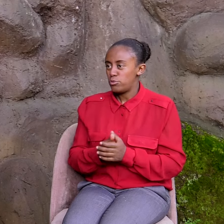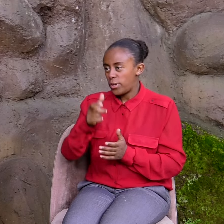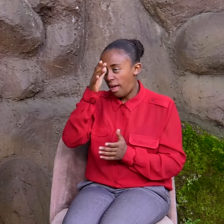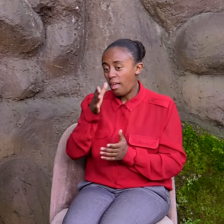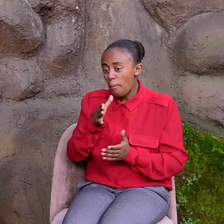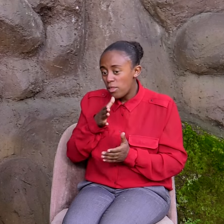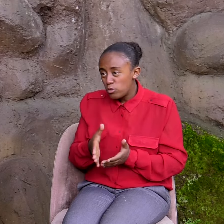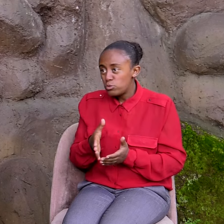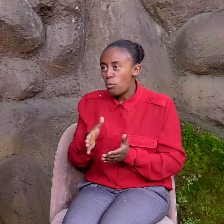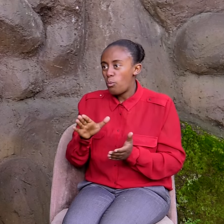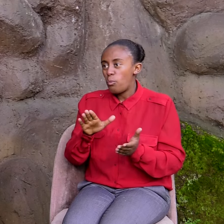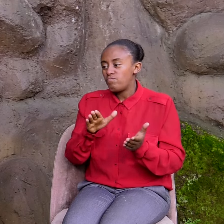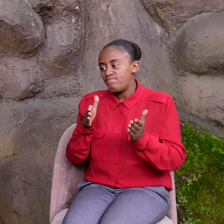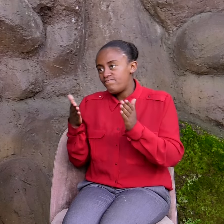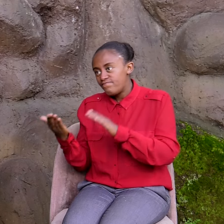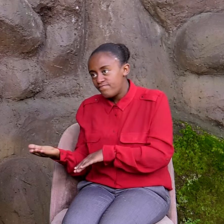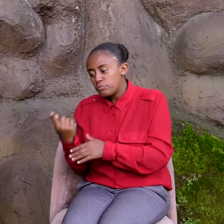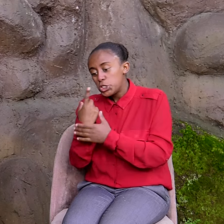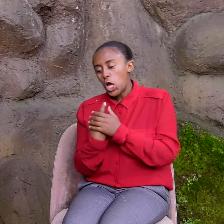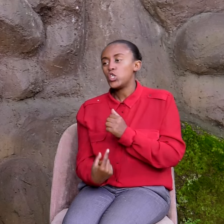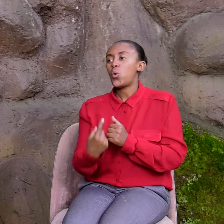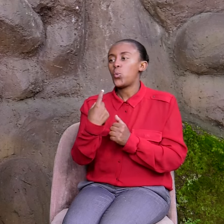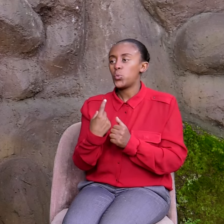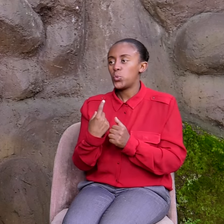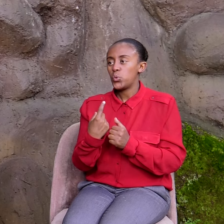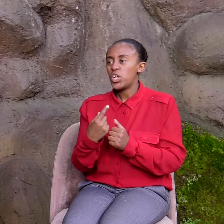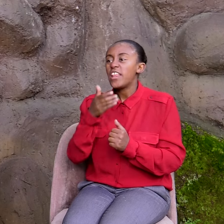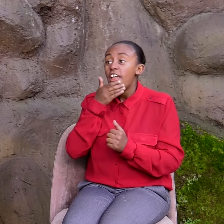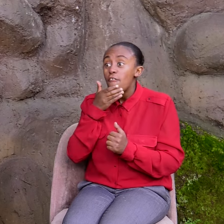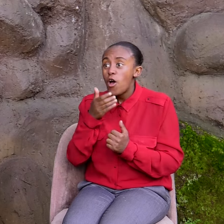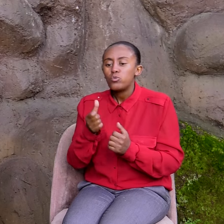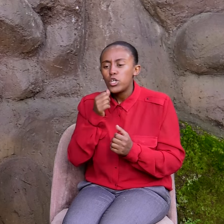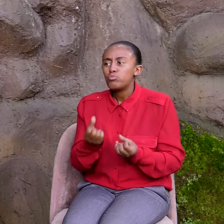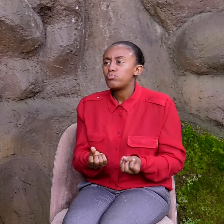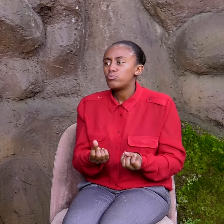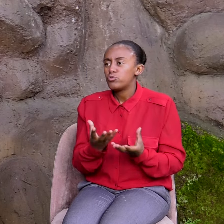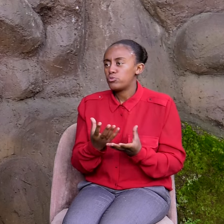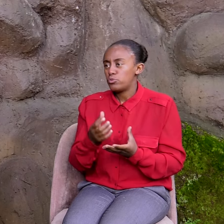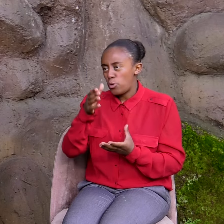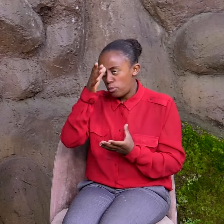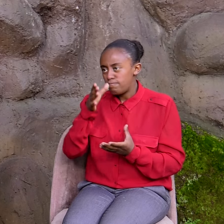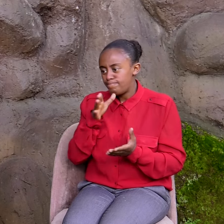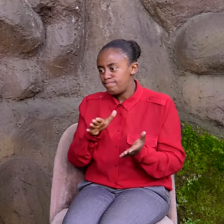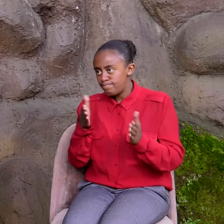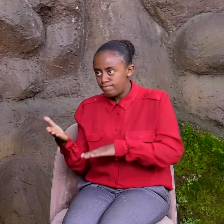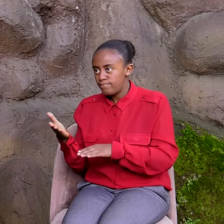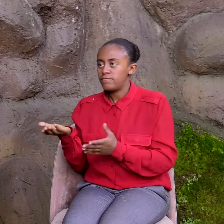እናት አባቶቻቸው ተገለውባቸው ብቻቸውን ተገይተው የተደፈሩ ሴቶች እና እናት አባቶቻቸው